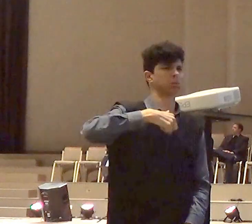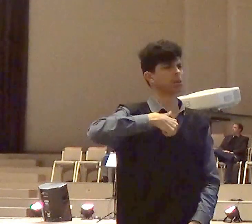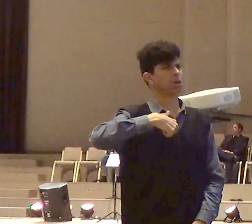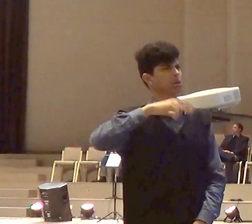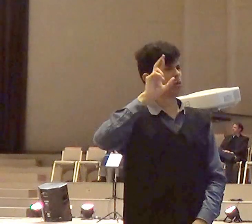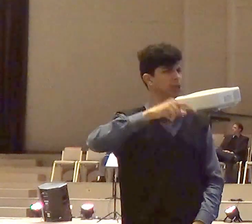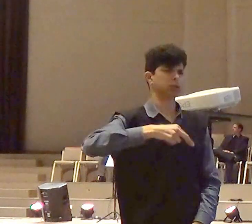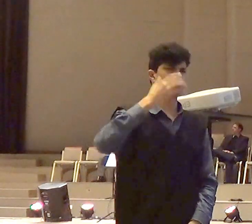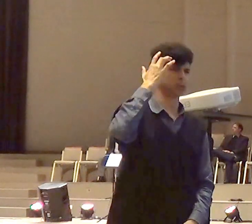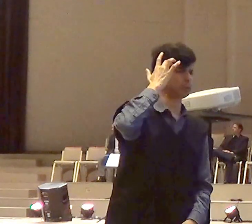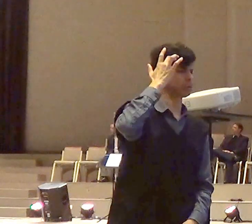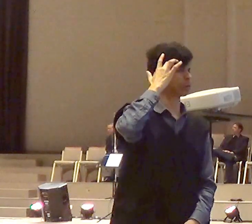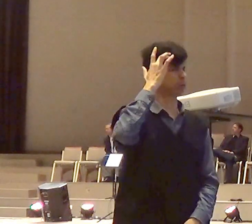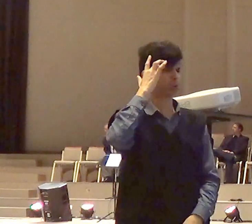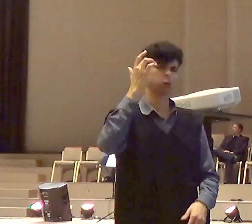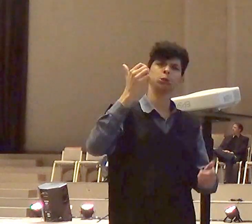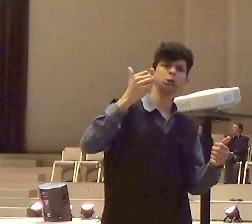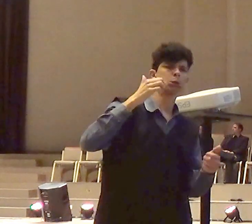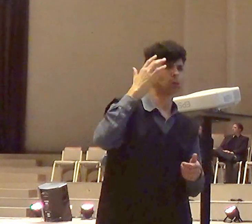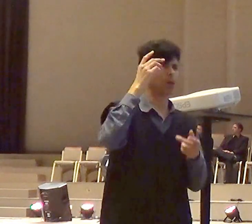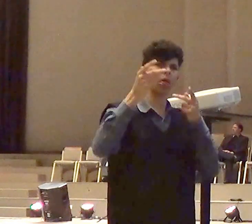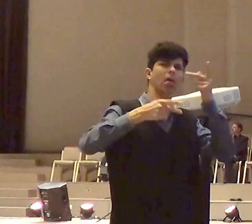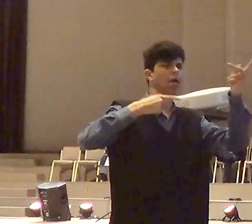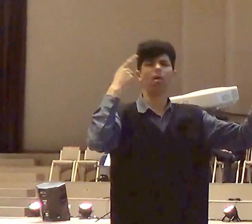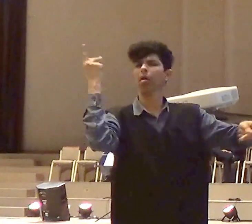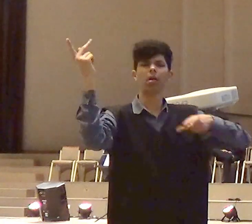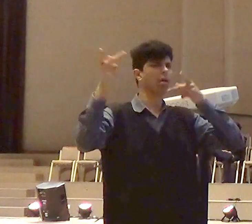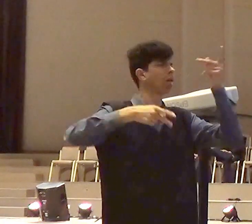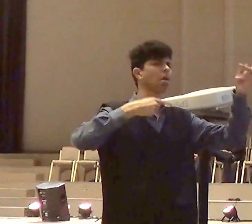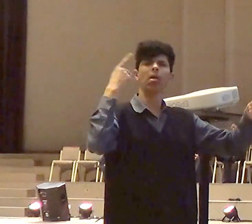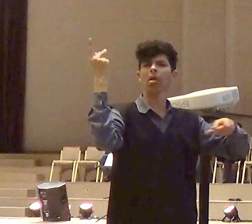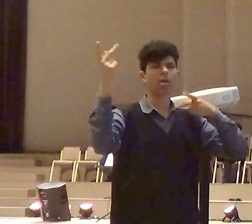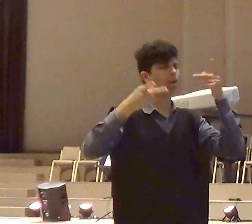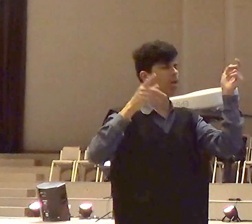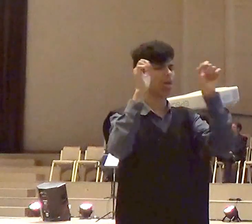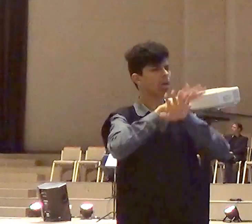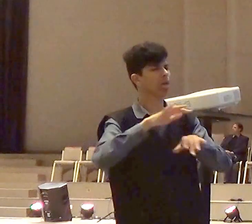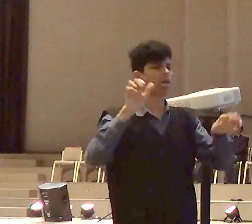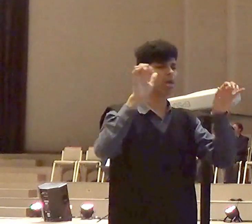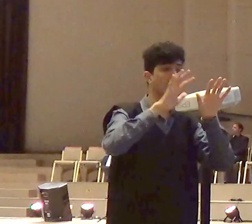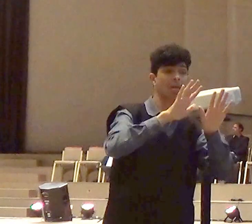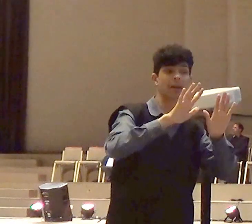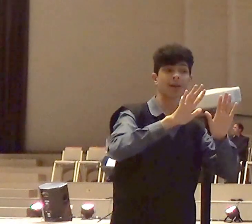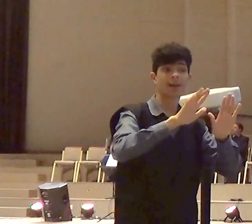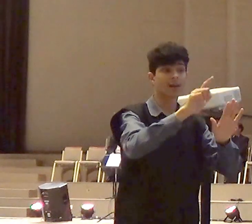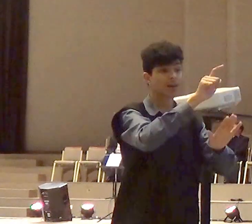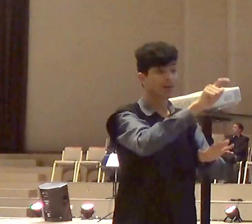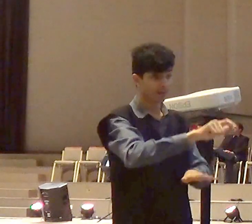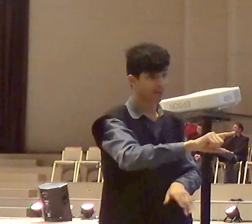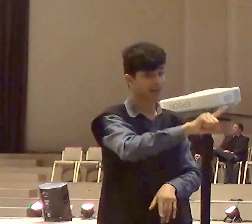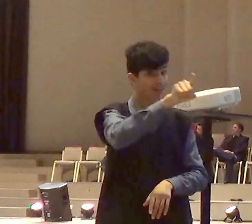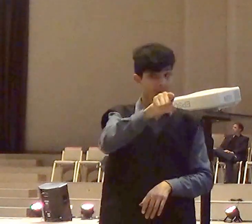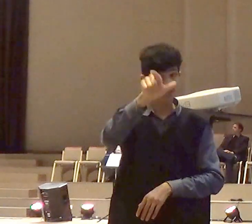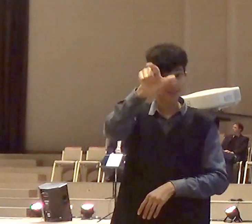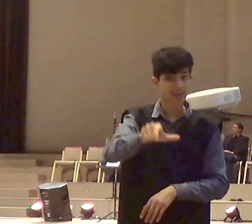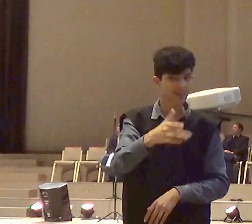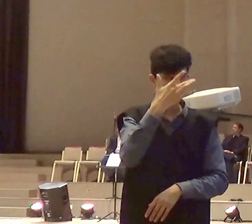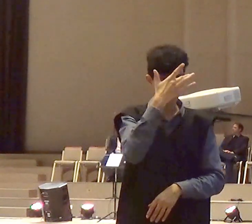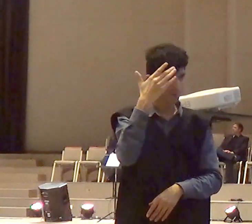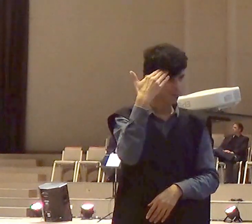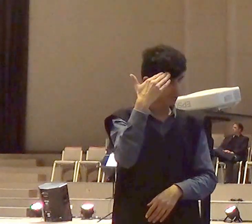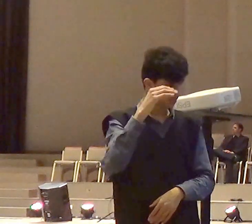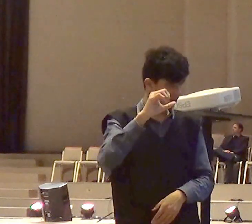presta atenção o tolo pensa que sempre está certo mas os sábios